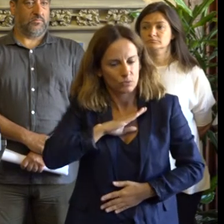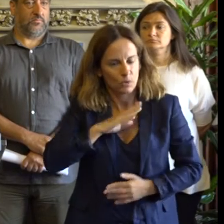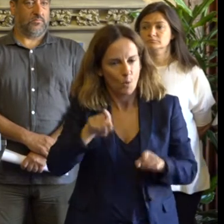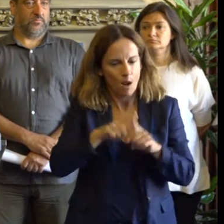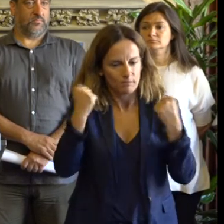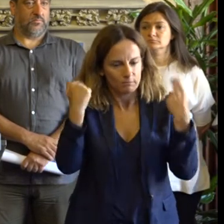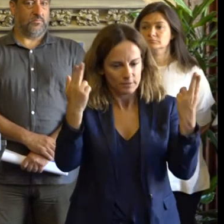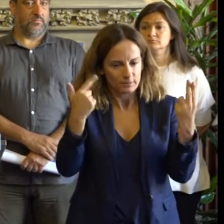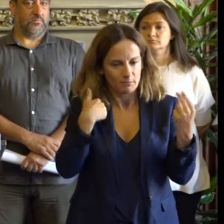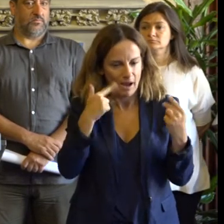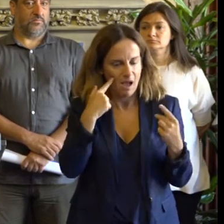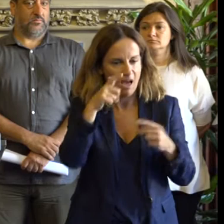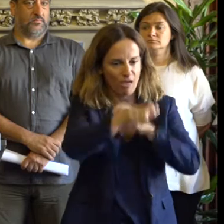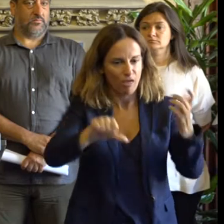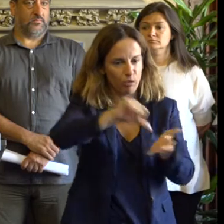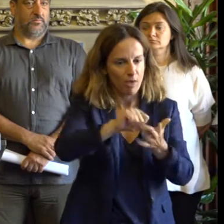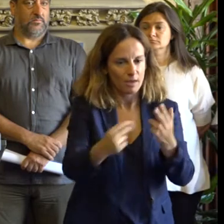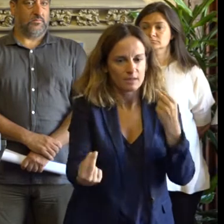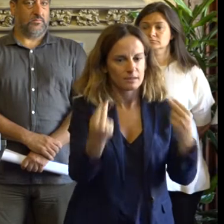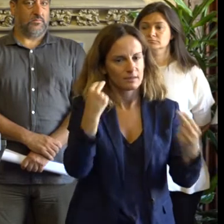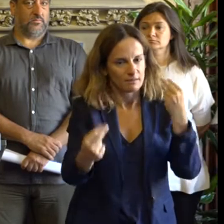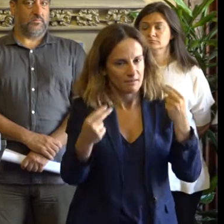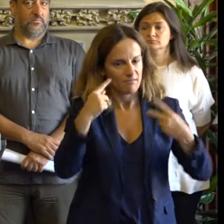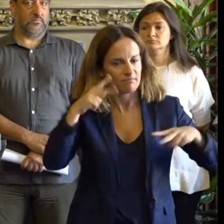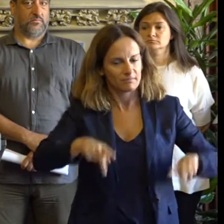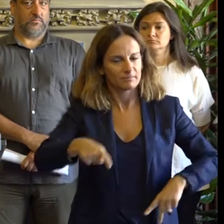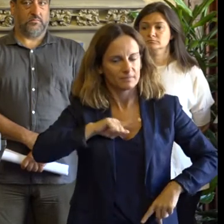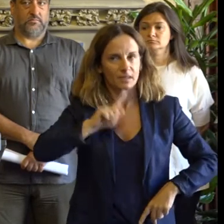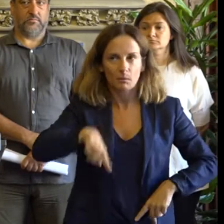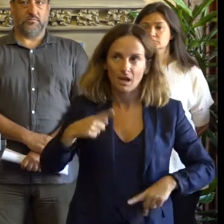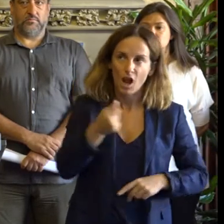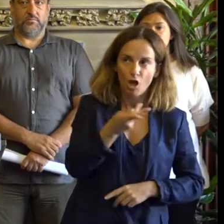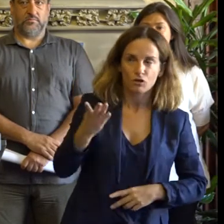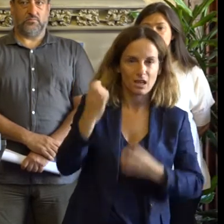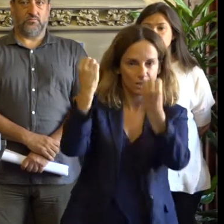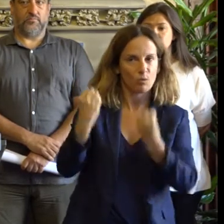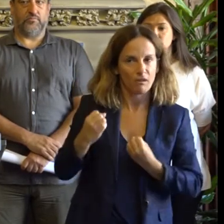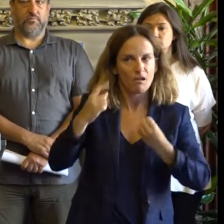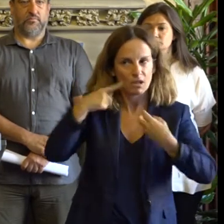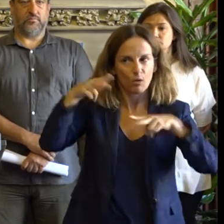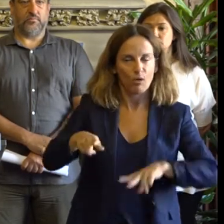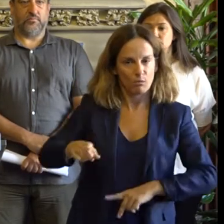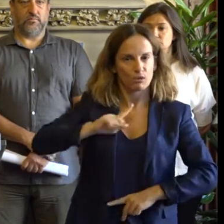resta d'institucions. No només per liderar un projecte cultural, sinó un projecte